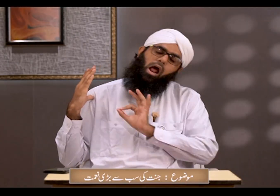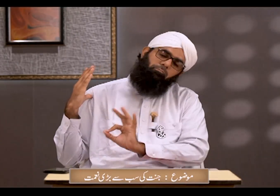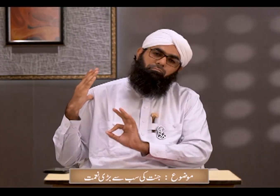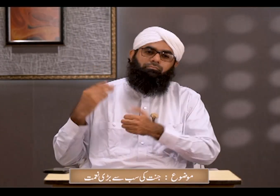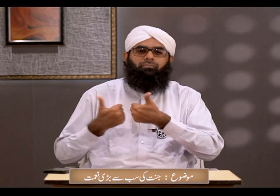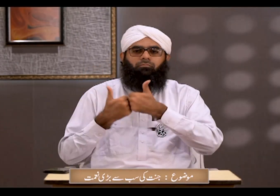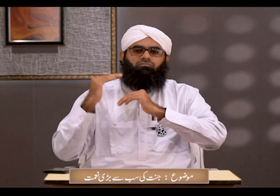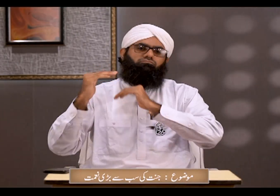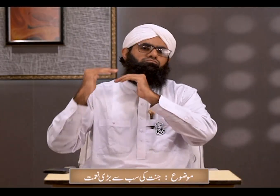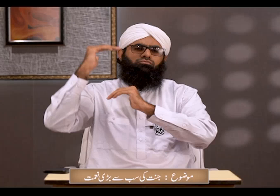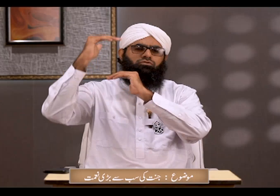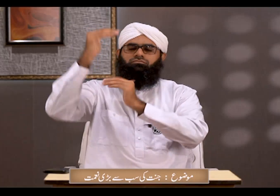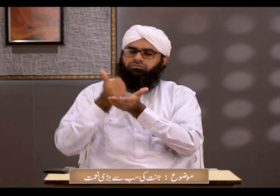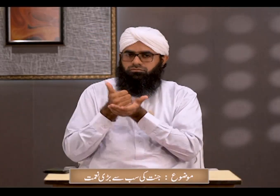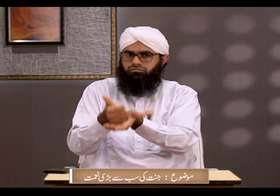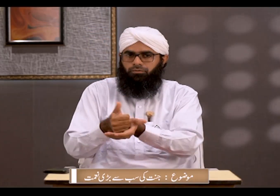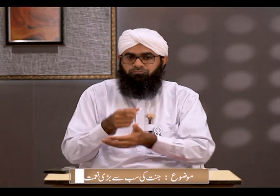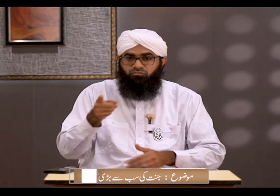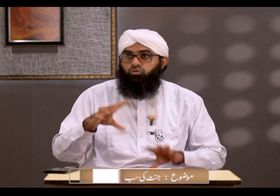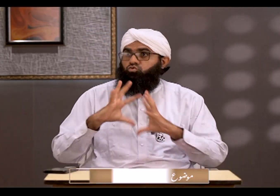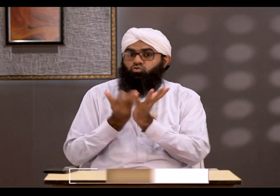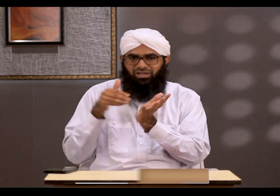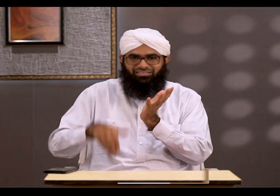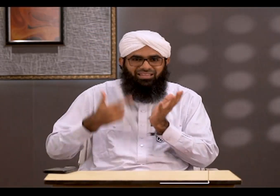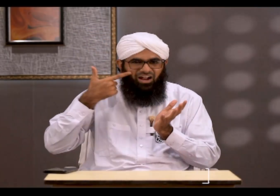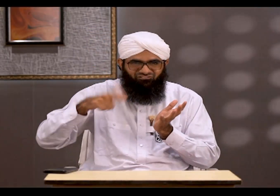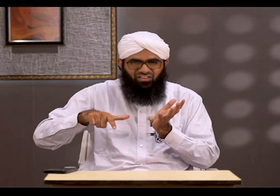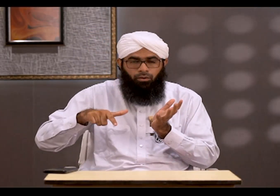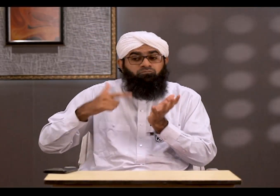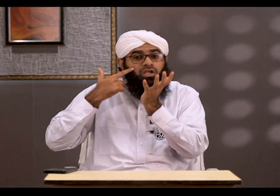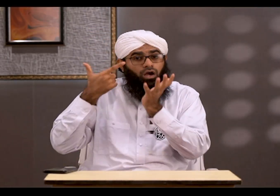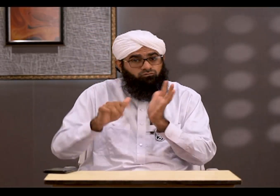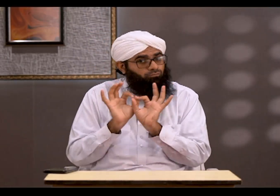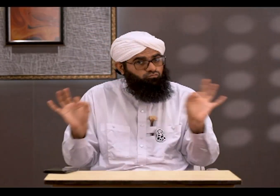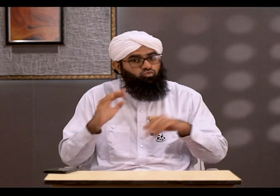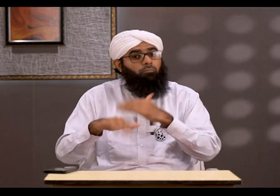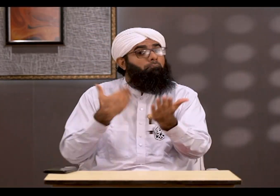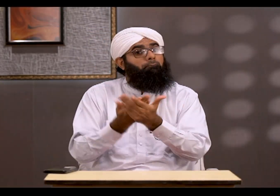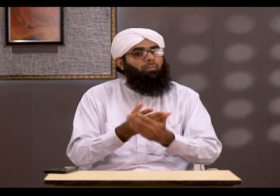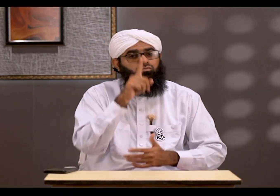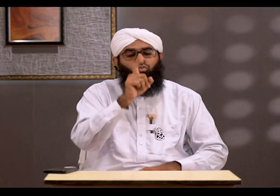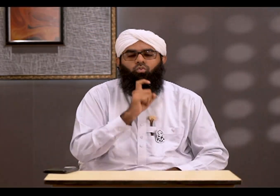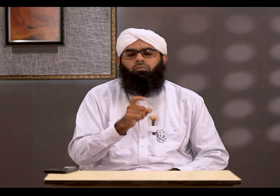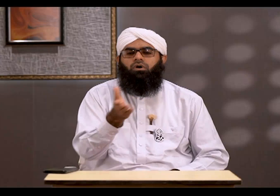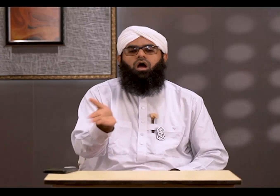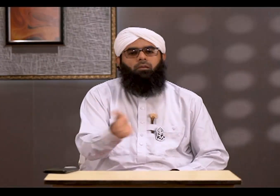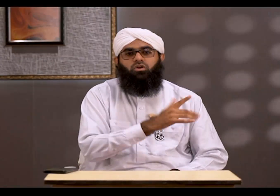پھر انہیں دنیا کے 1 ہفتے کی مقدار کے بعد اجازت دی جائے گی کہ اپنے پروردگار جل جلالہ کی زیارت کریں۔